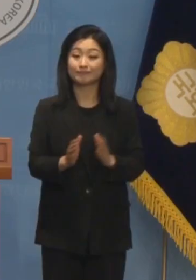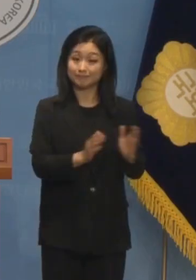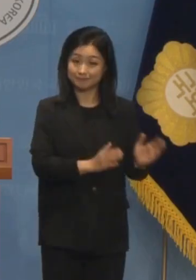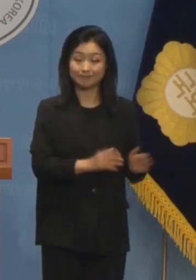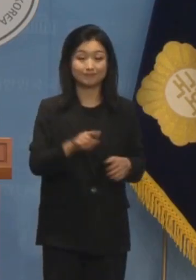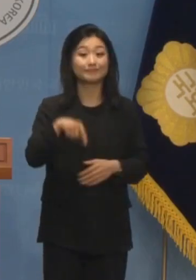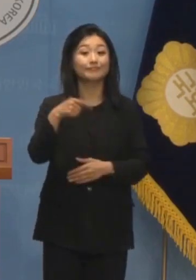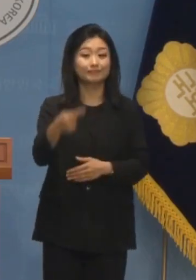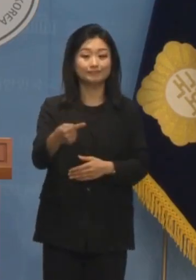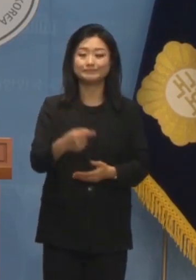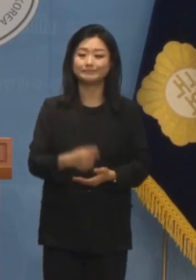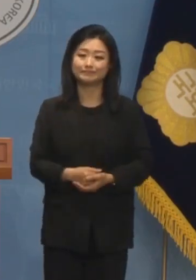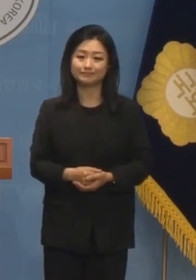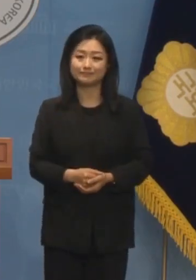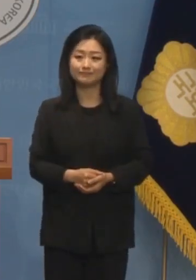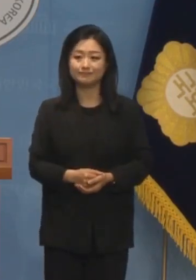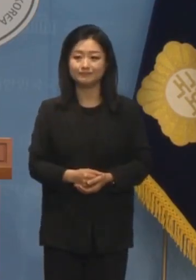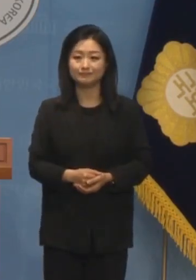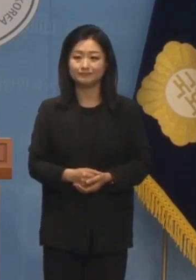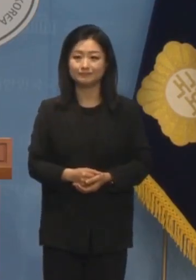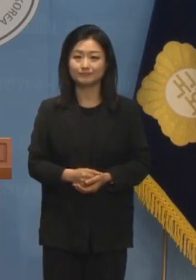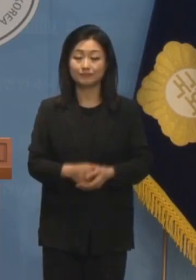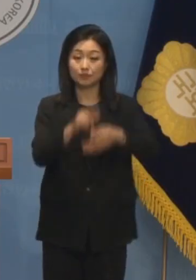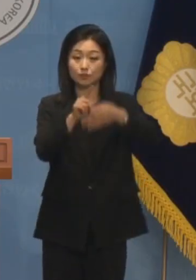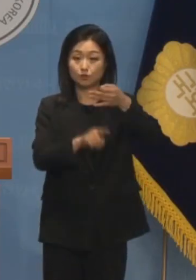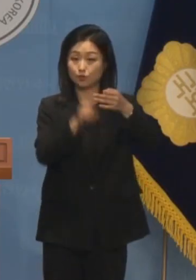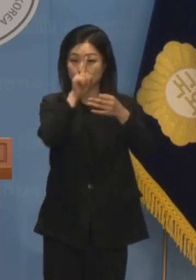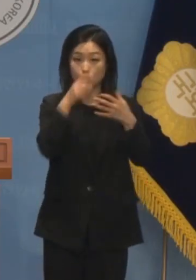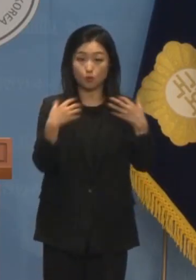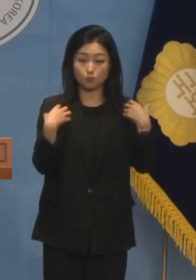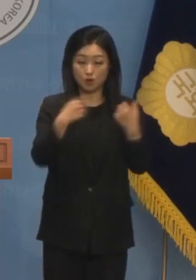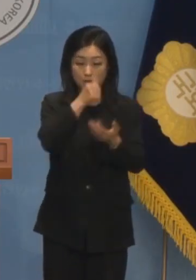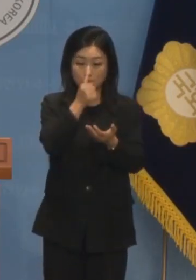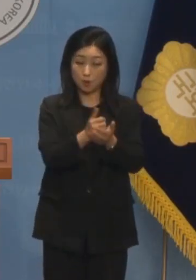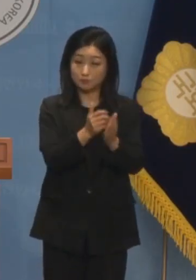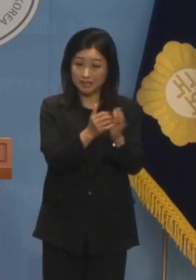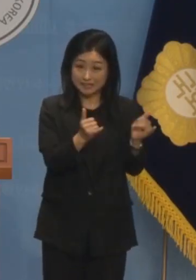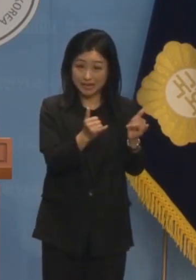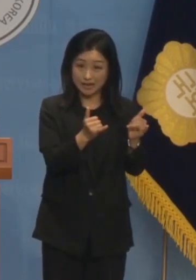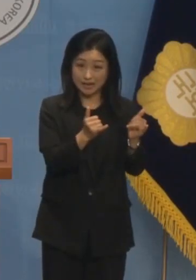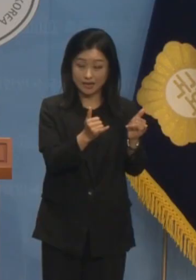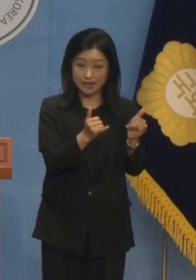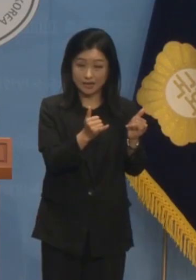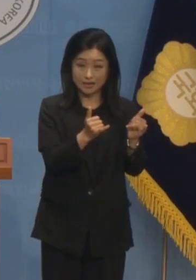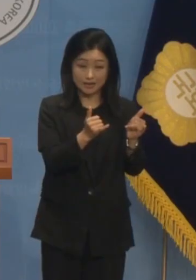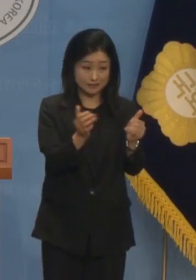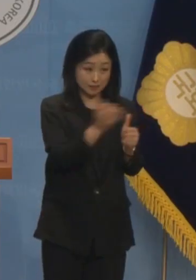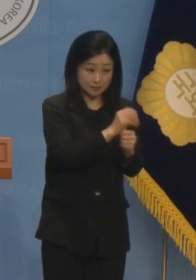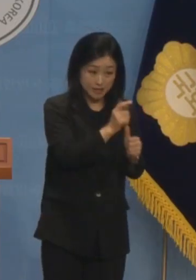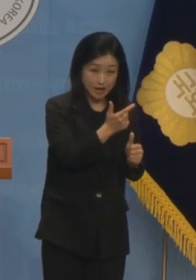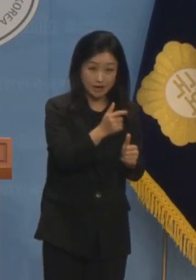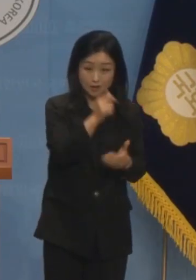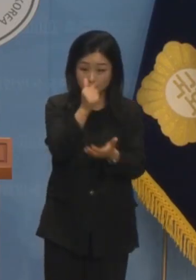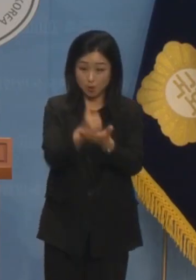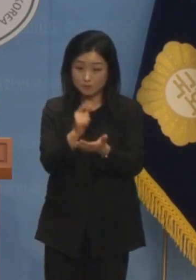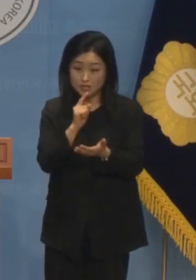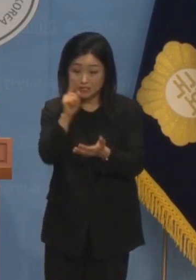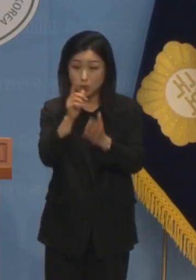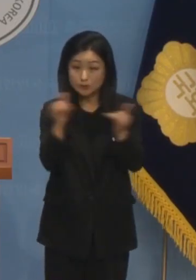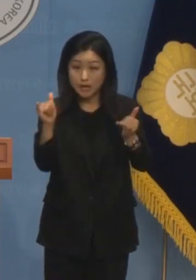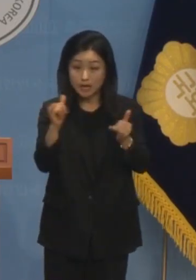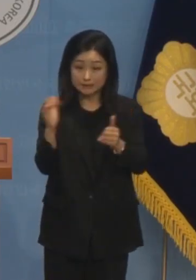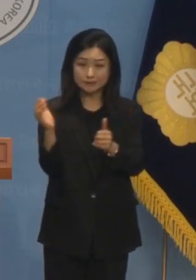브리핑 이어하겠습니다. 윤석열 정권은 범죄자보다 범죄 신고자 잡는 게 더 급한가?